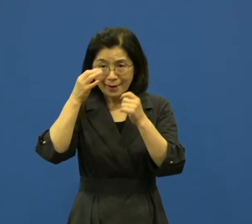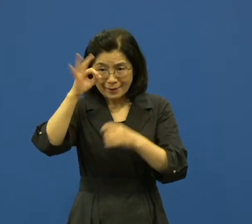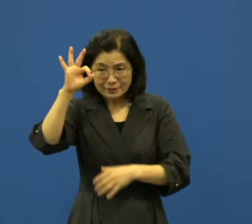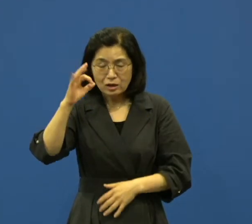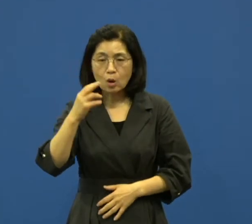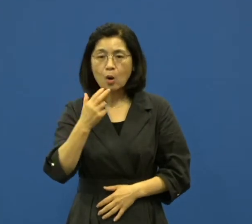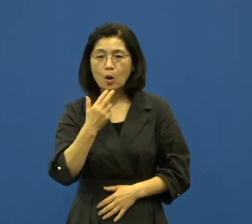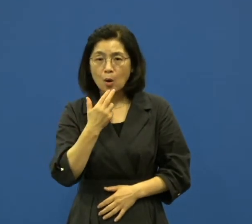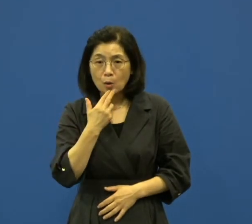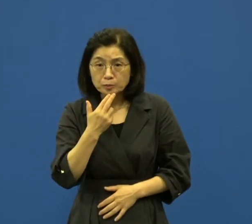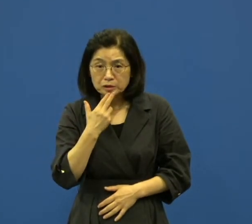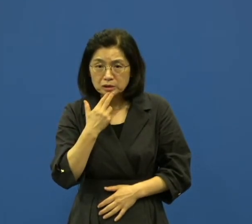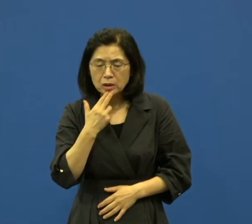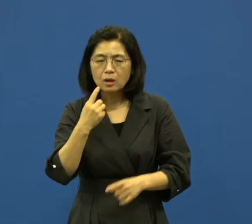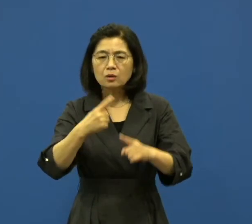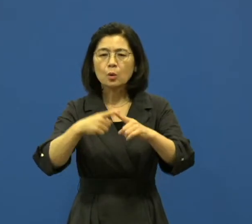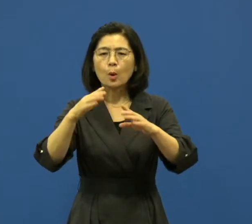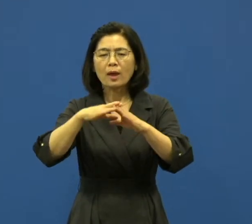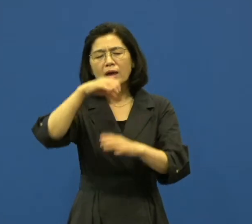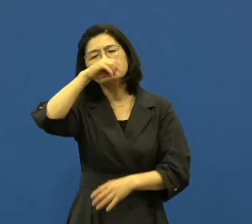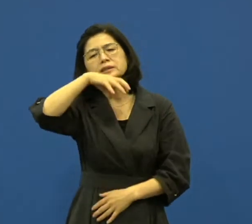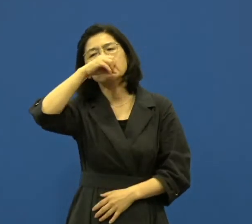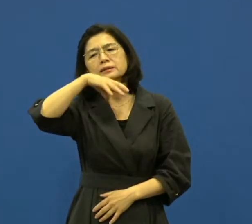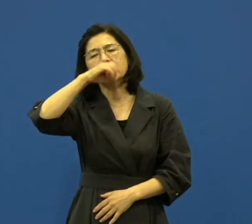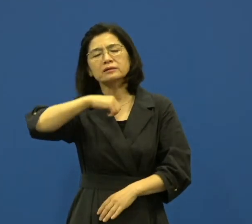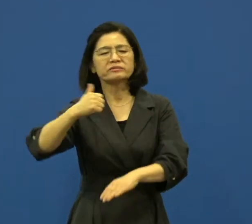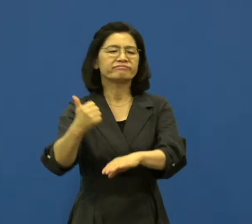믿음이 없이 다니는 사람들이 많아진 거죠.